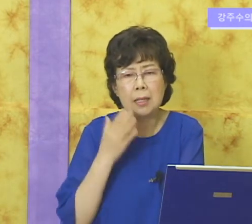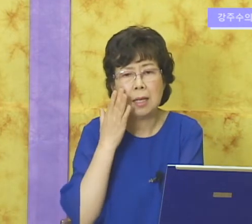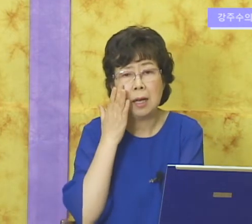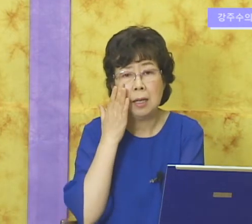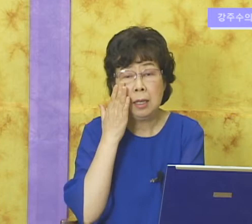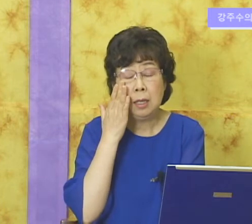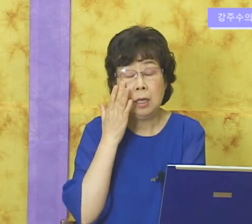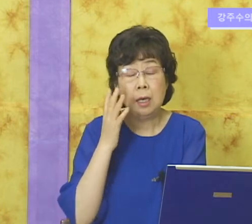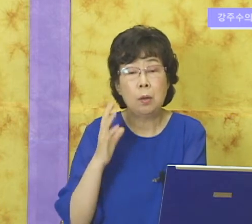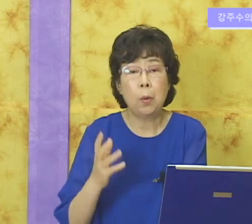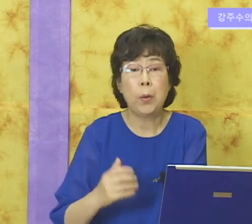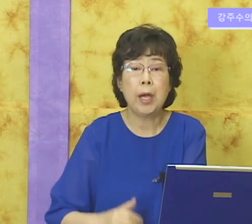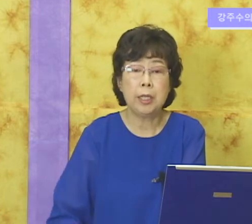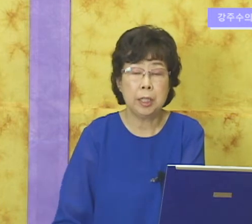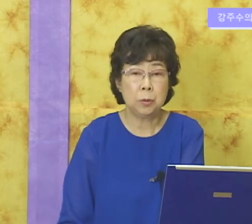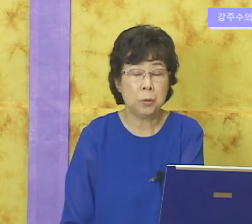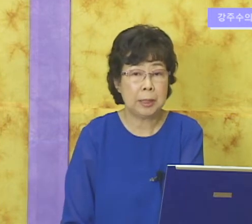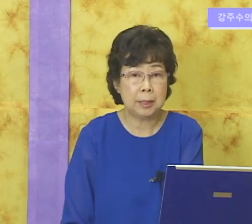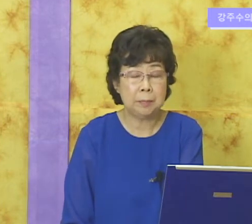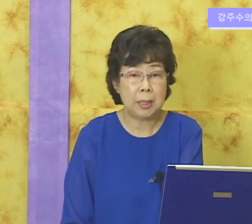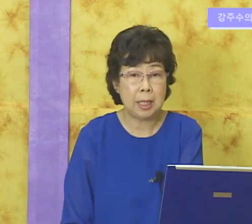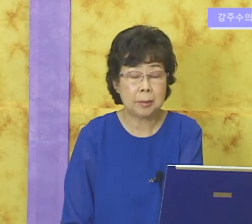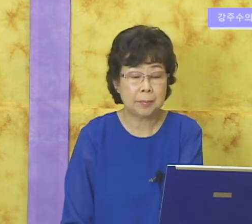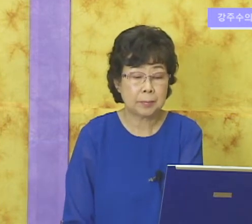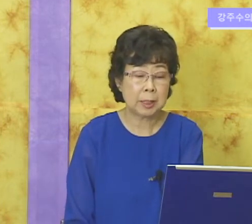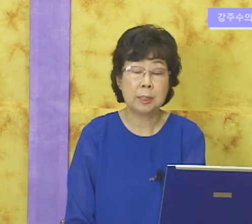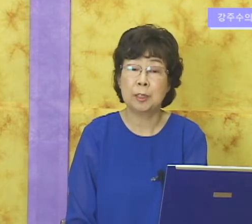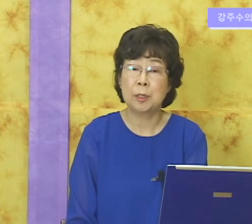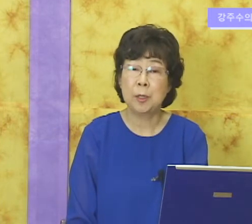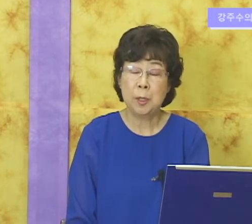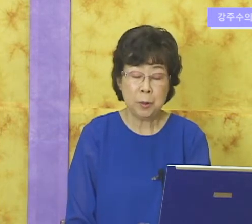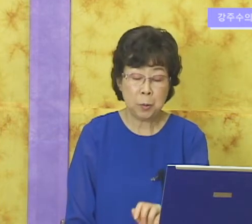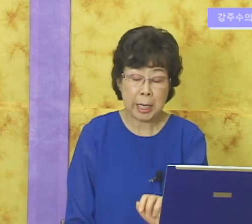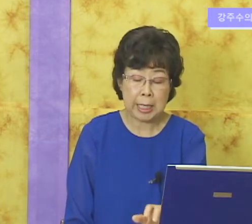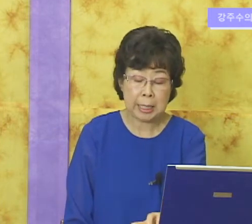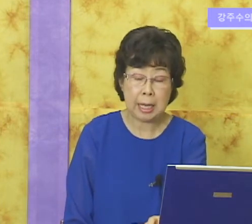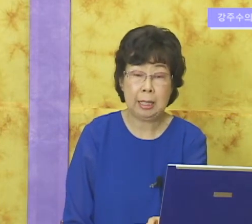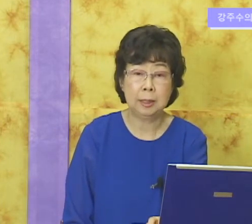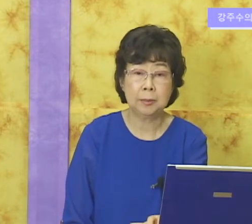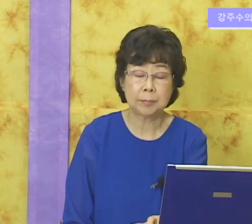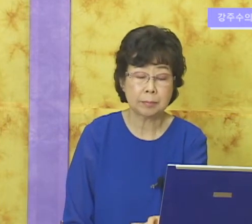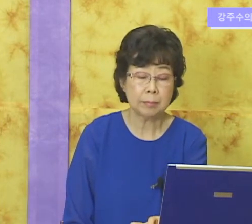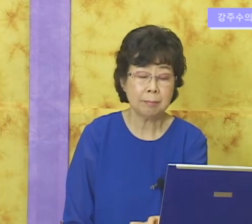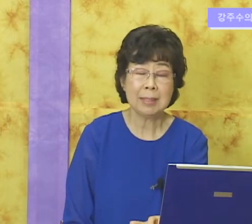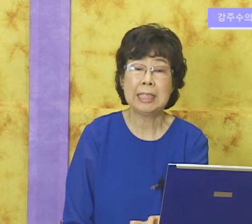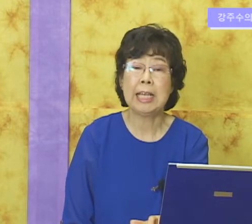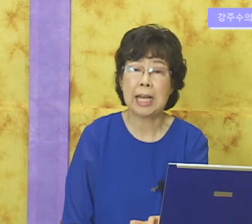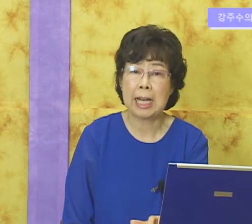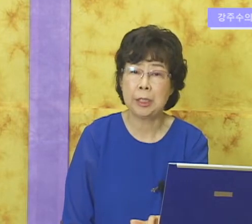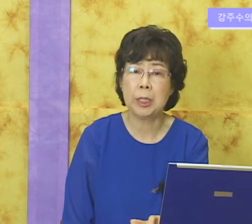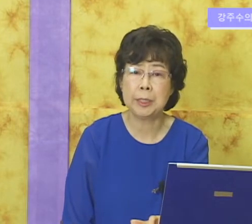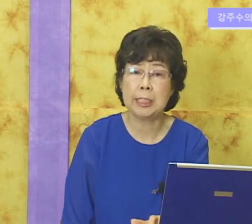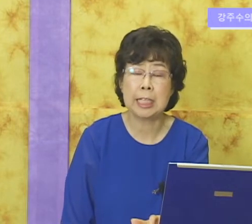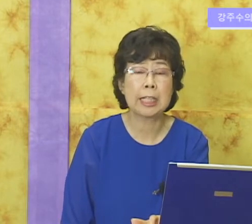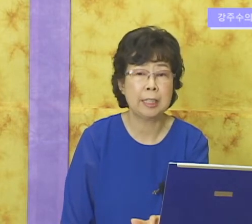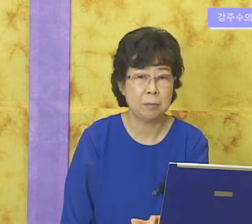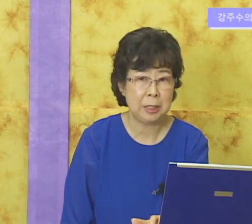않나 라고 오해하는 경우도 있습니다. 그거는 농아인에 대한 이해가 되어져 있지 않기